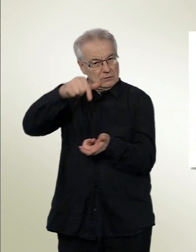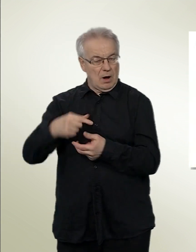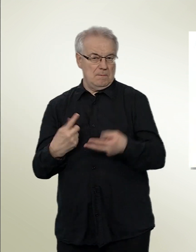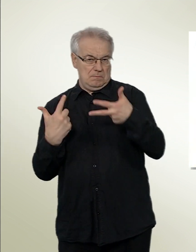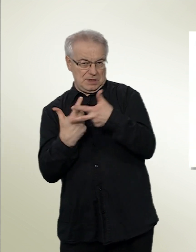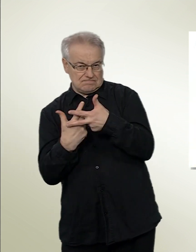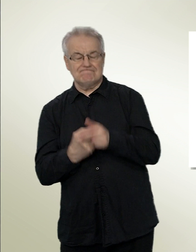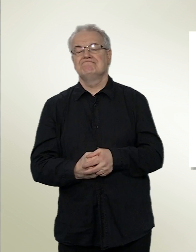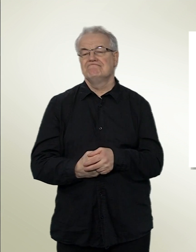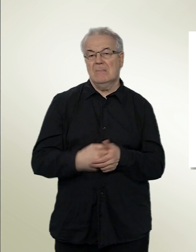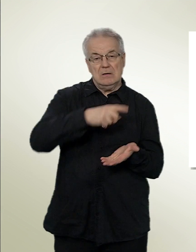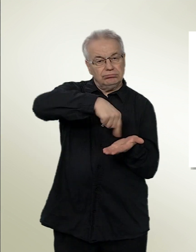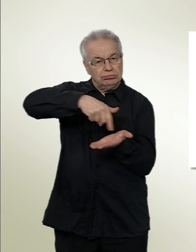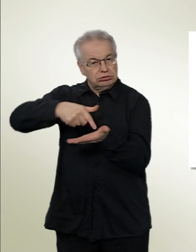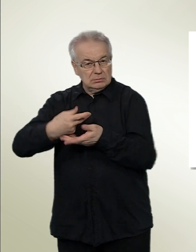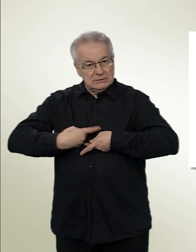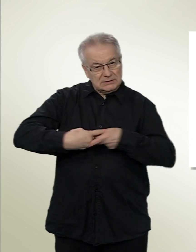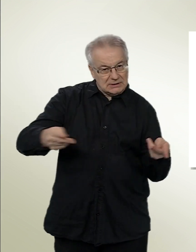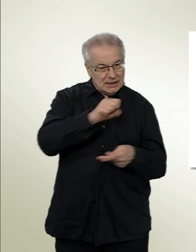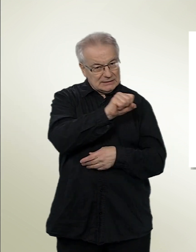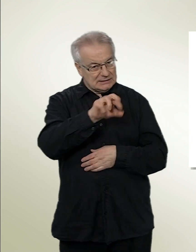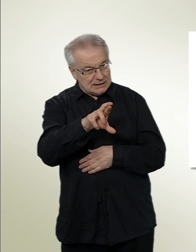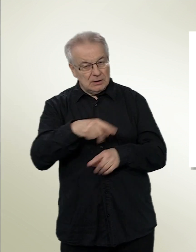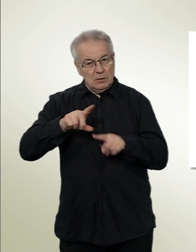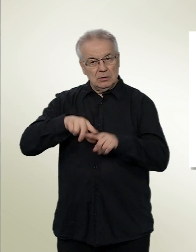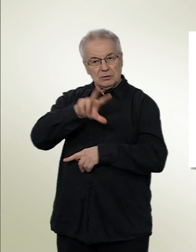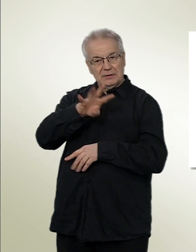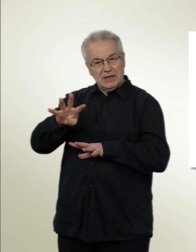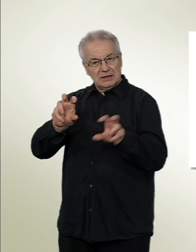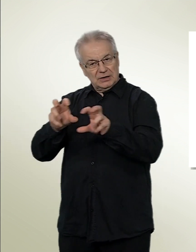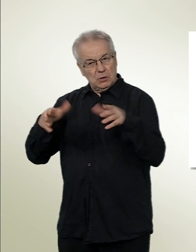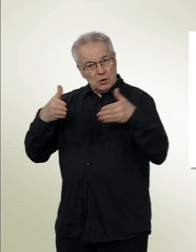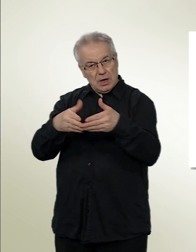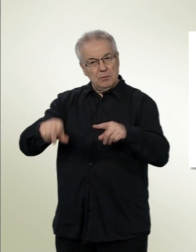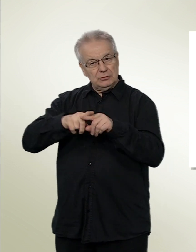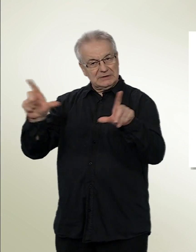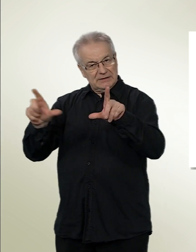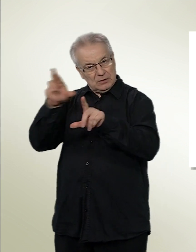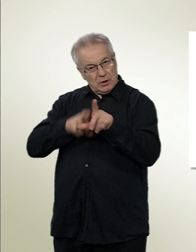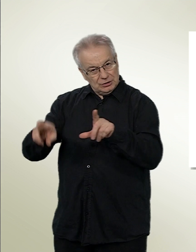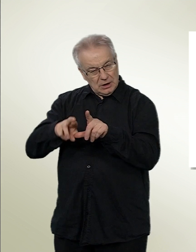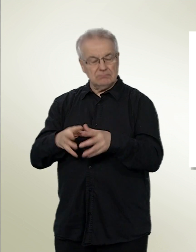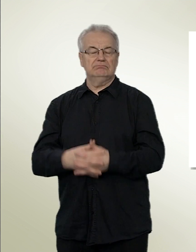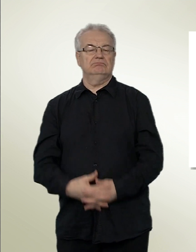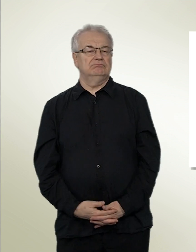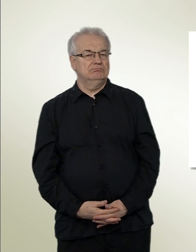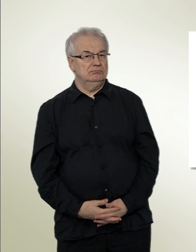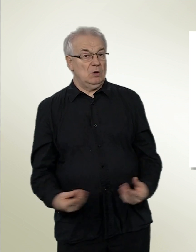La redevance est redistribuée à la SSR et à 34 radios locales et télévisions régionales. En contrepartie,